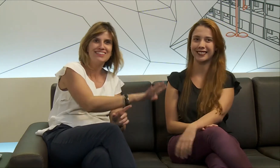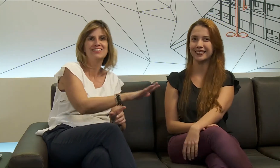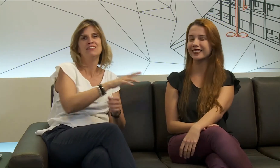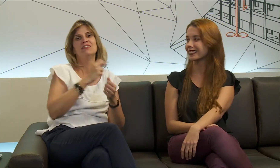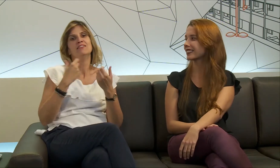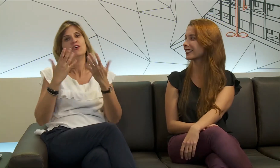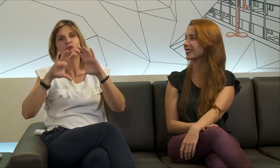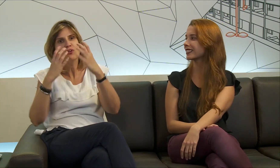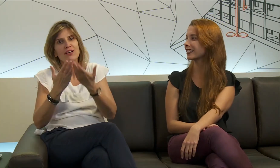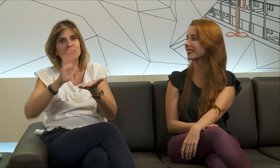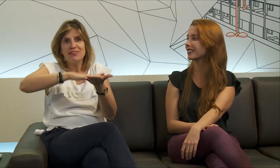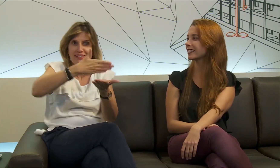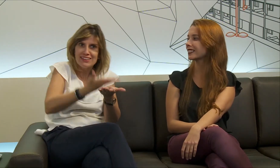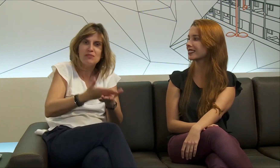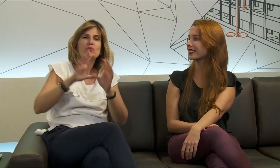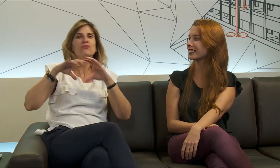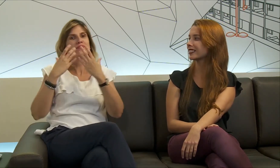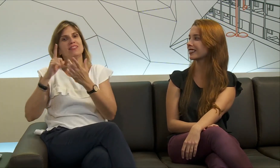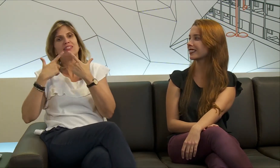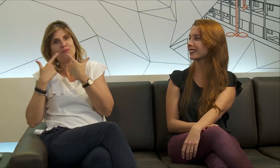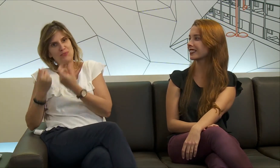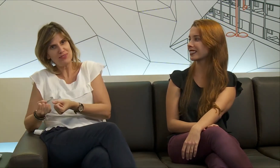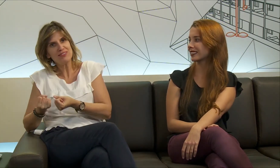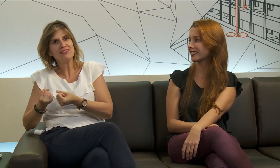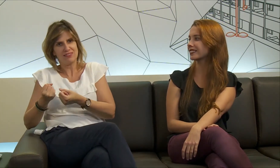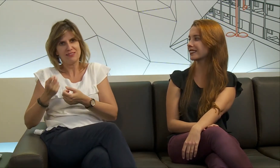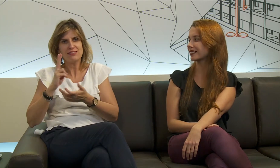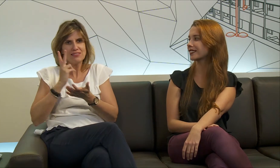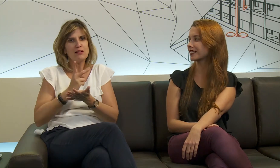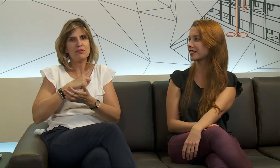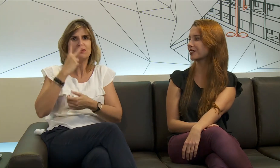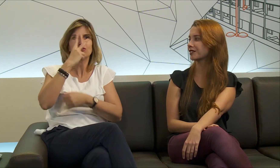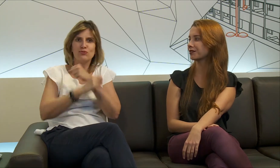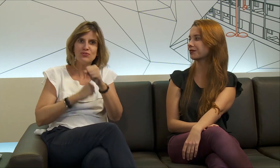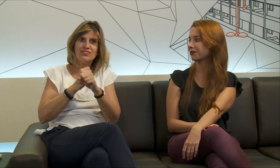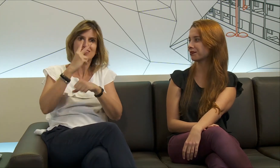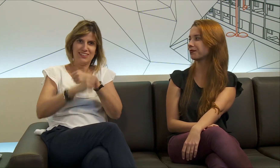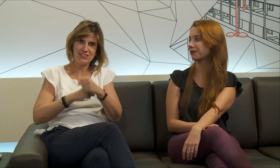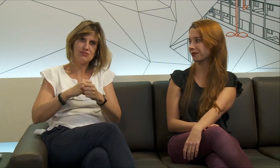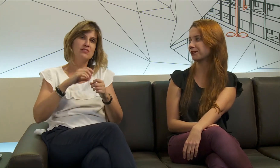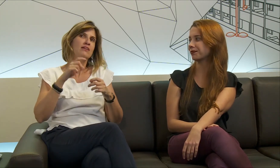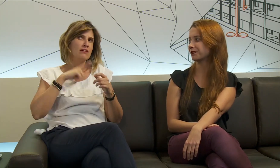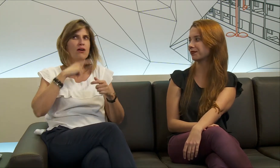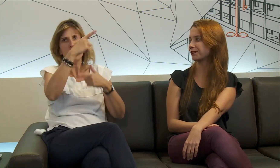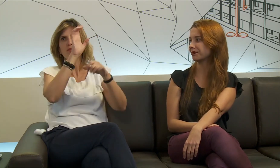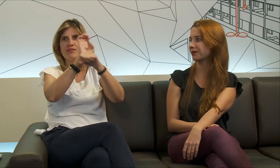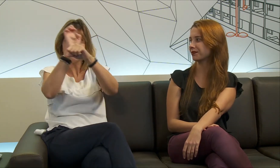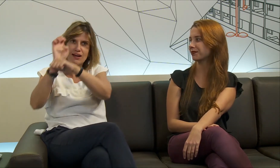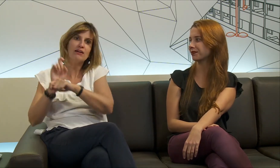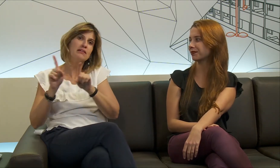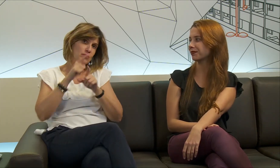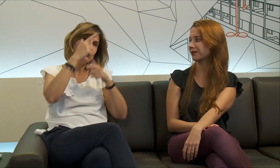Nós temos também na área das artes congressos sobre folclore, temos